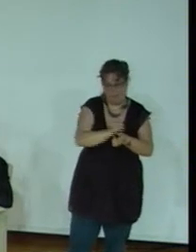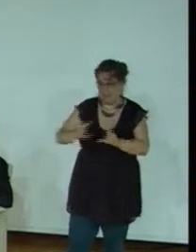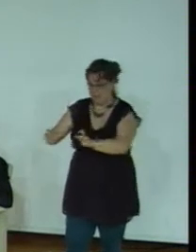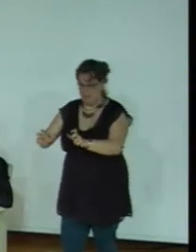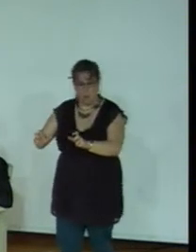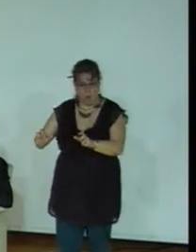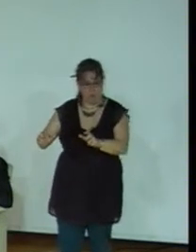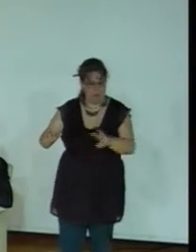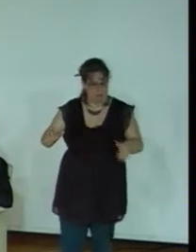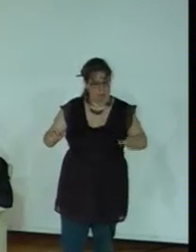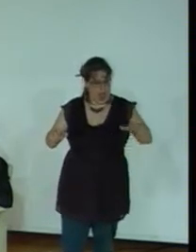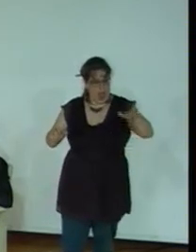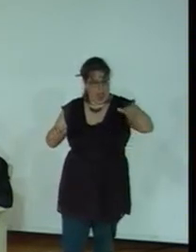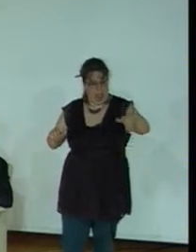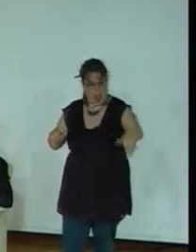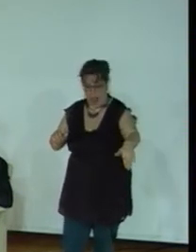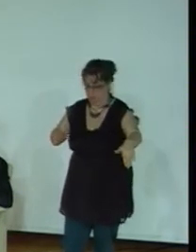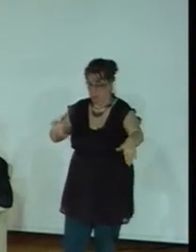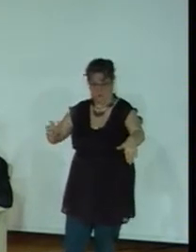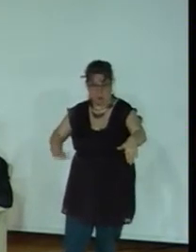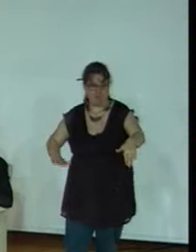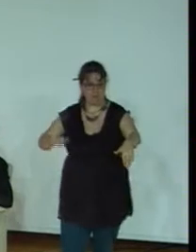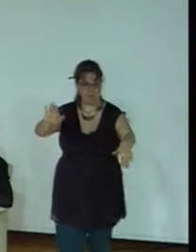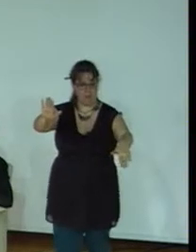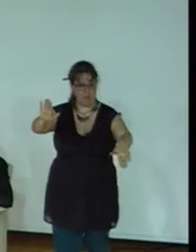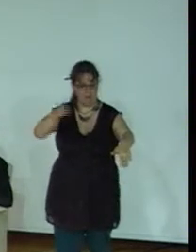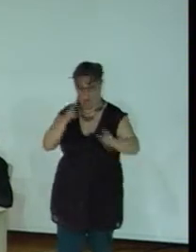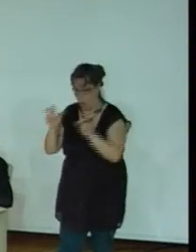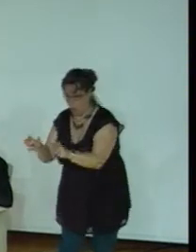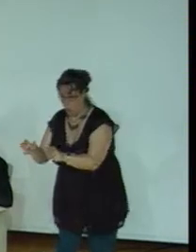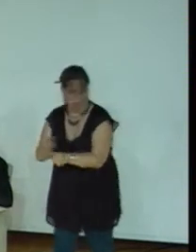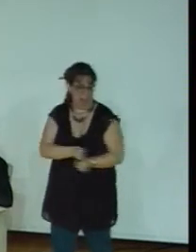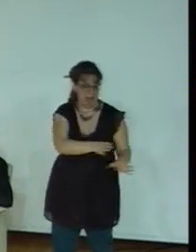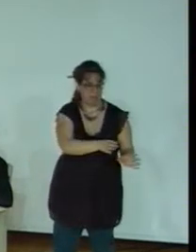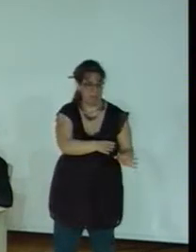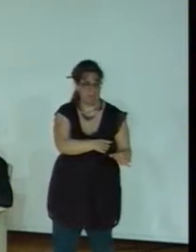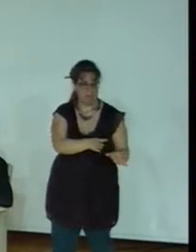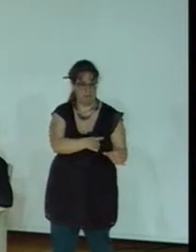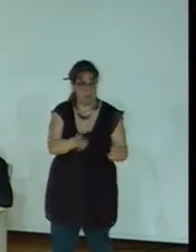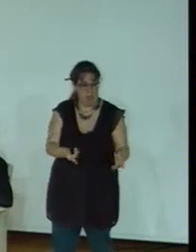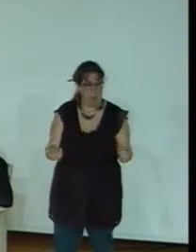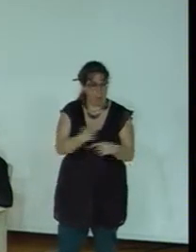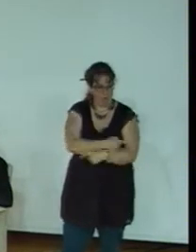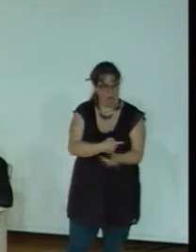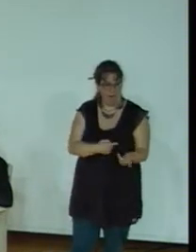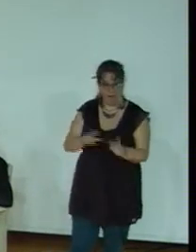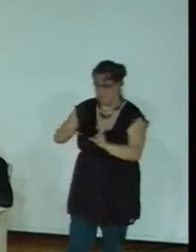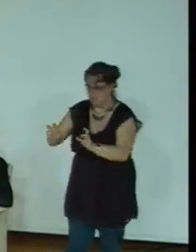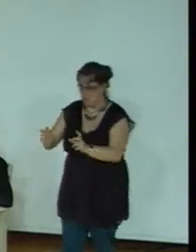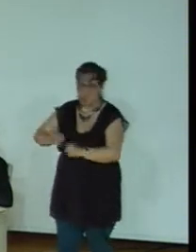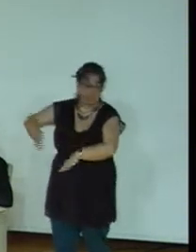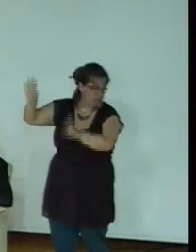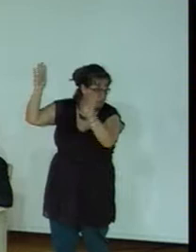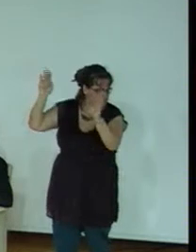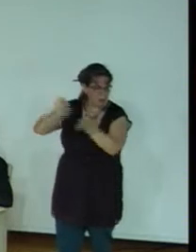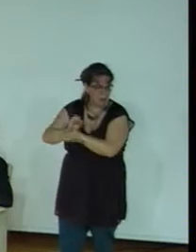était contrôlée de manière qui semble aujourd'hui caricaturale. Aujourd'hui, la télévision est libre, mais on contrôle Internet. Donc ça, c'est une tendance